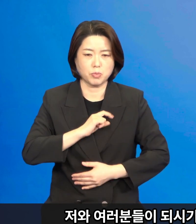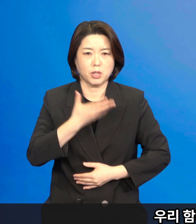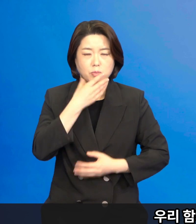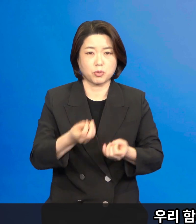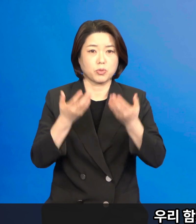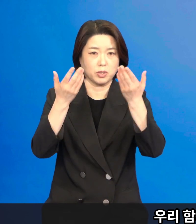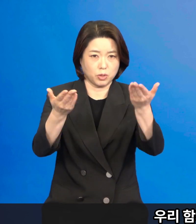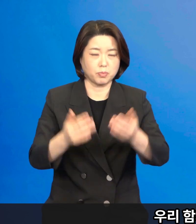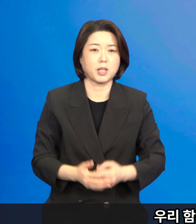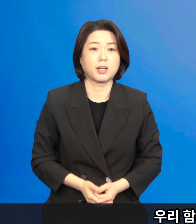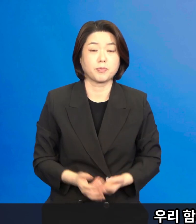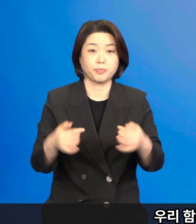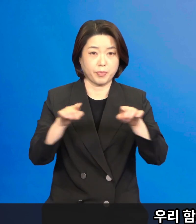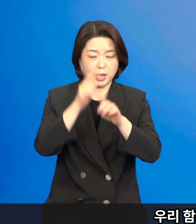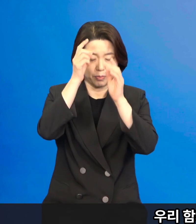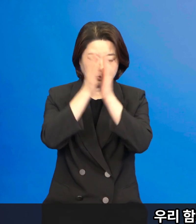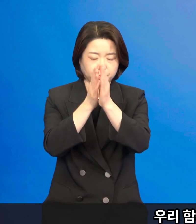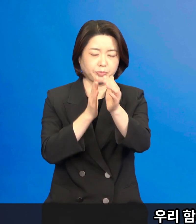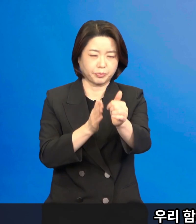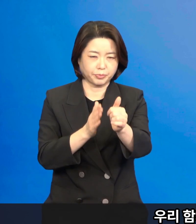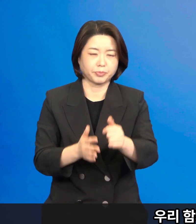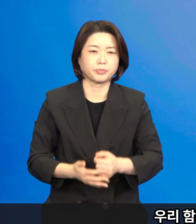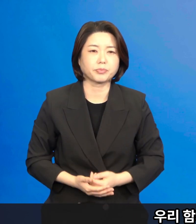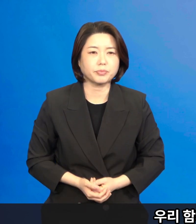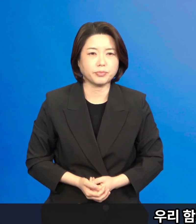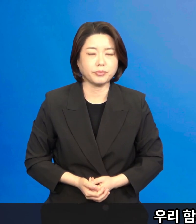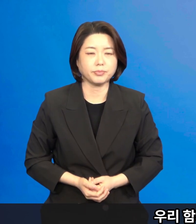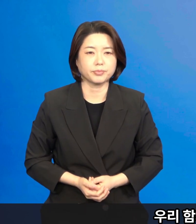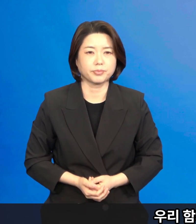축원드립니다. 우리 함께 기도하겠습니다.